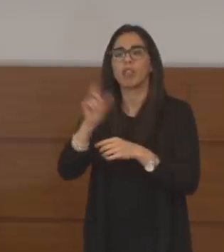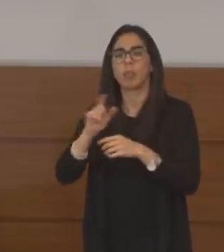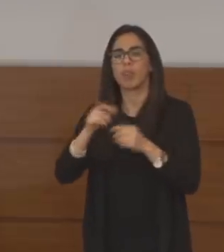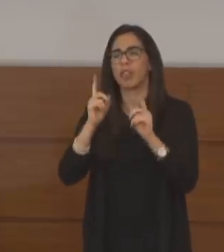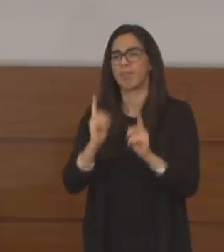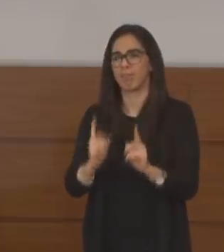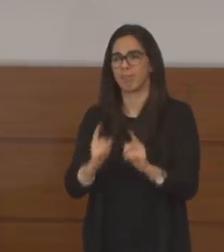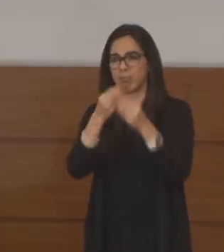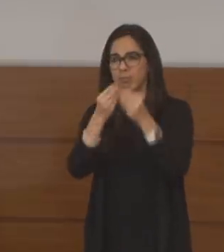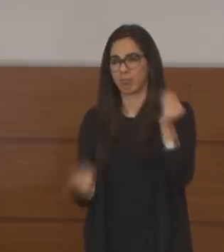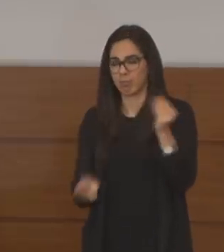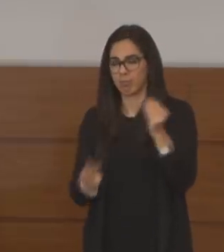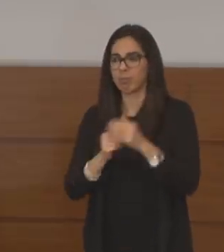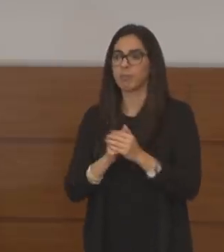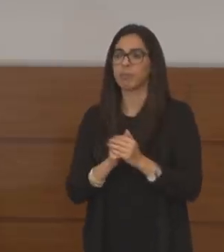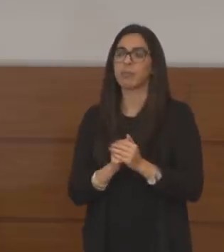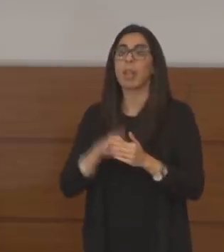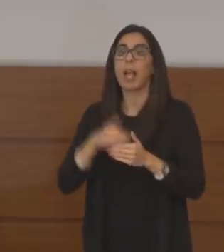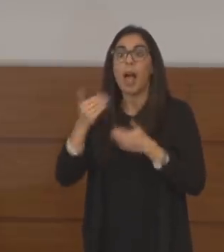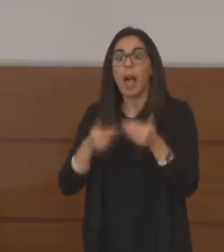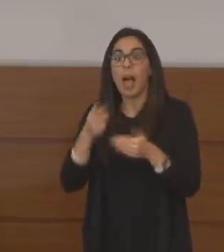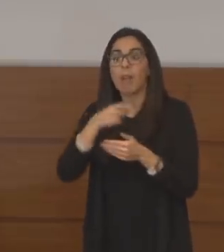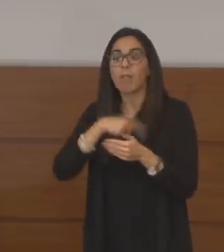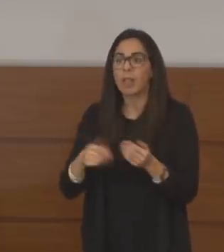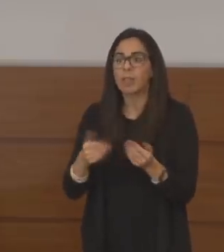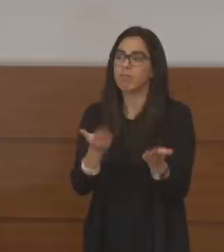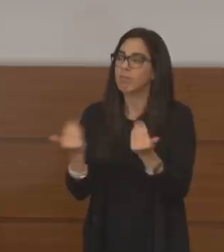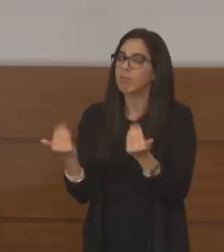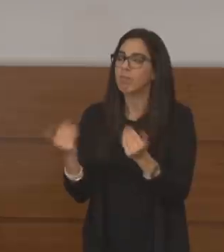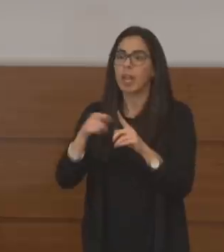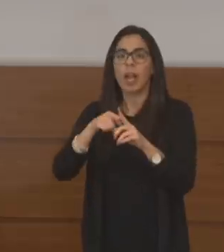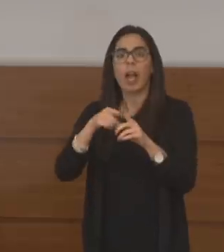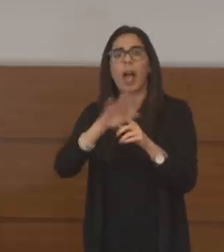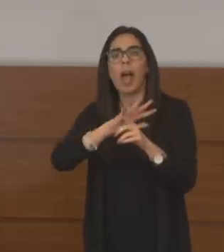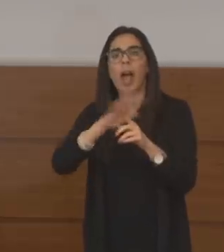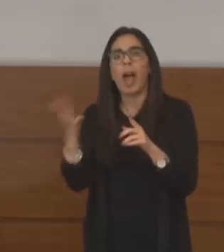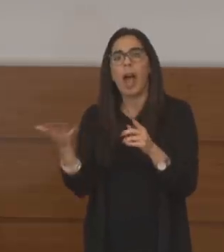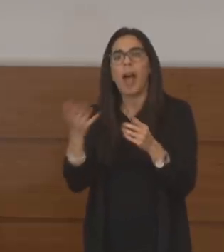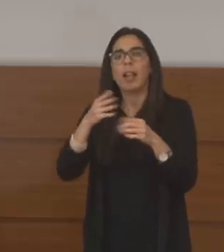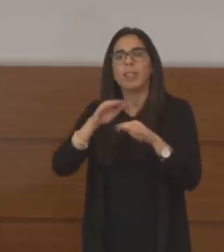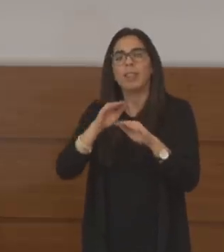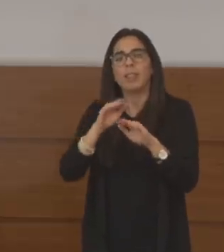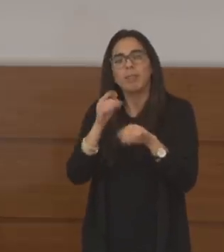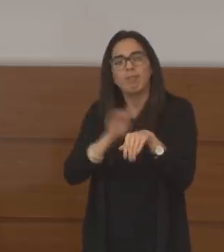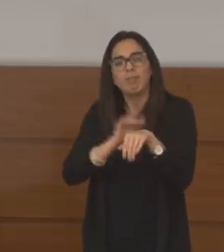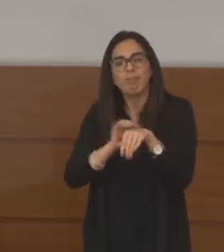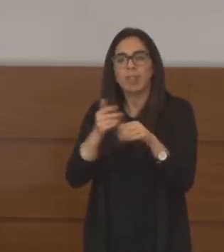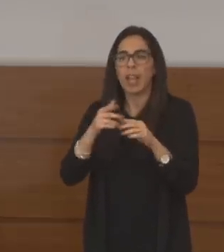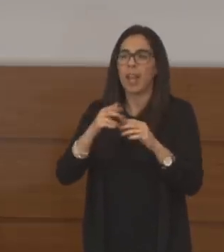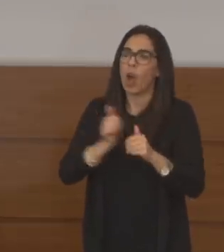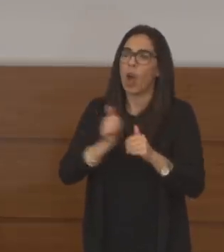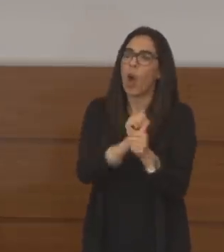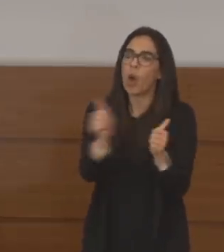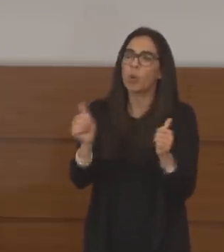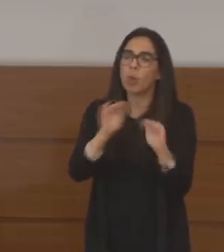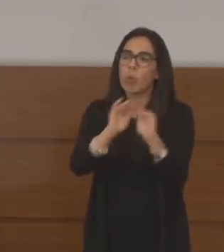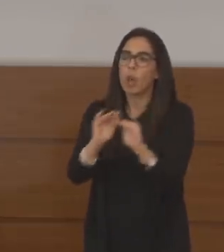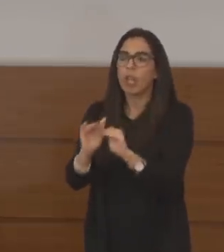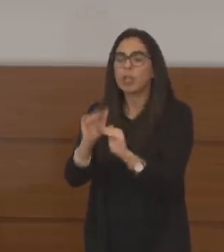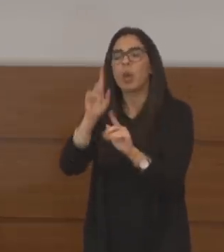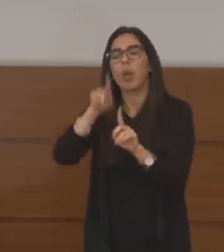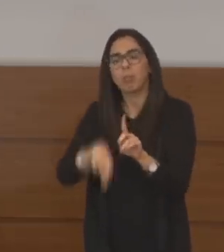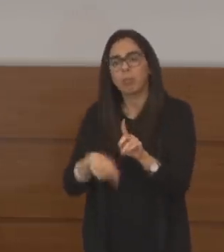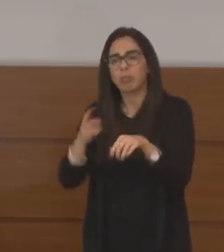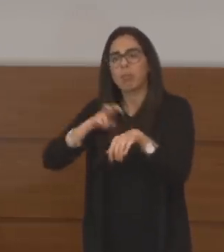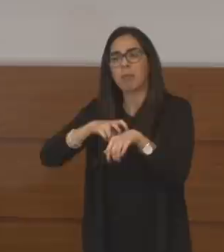di ulteriori dispositivi di protezione individuali di dispositivi medici quindi su questo